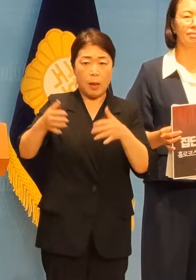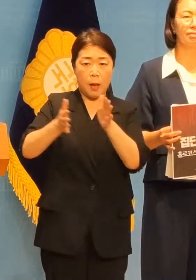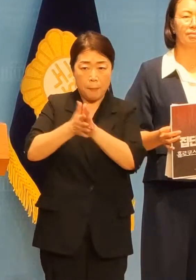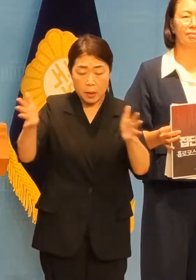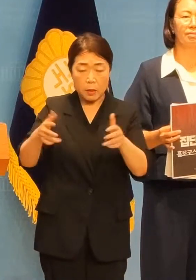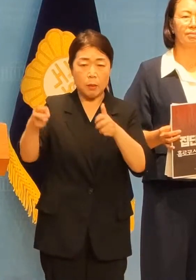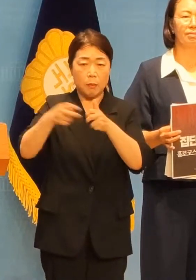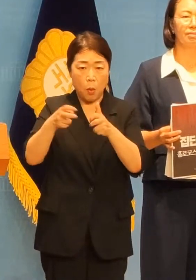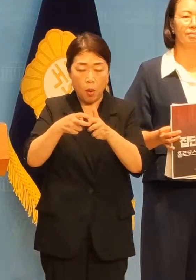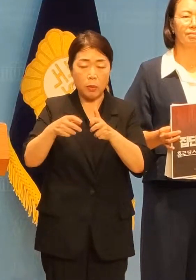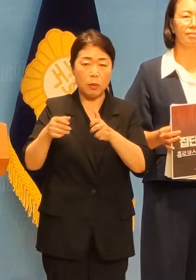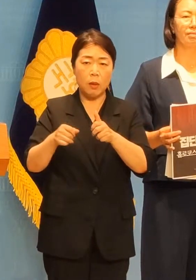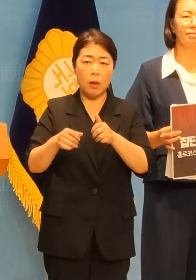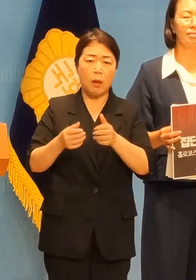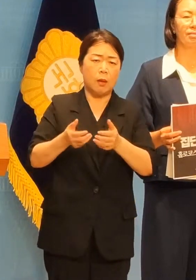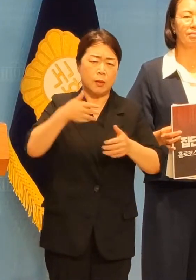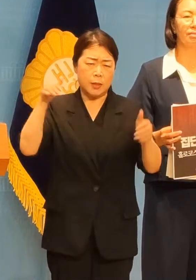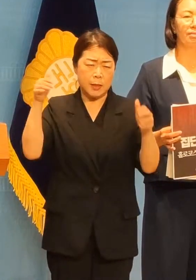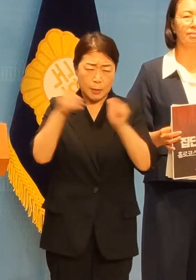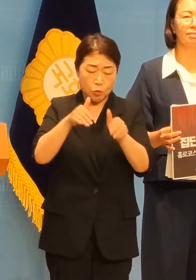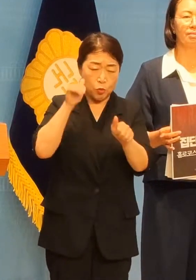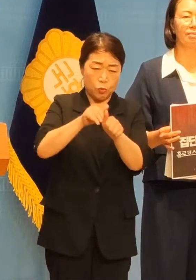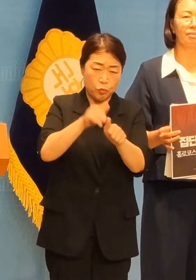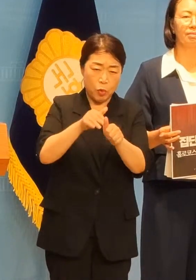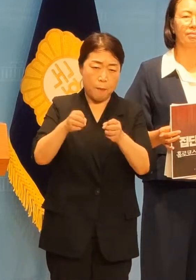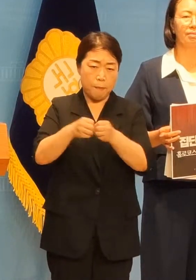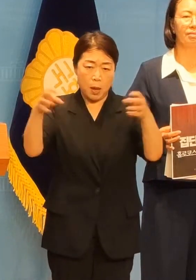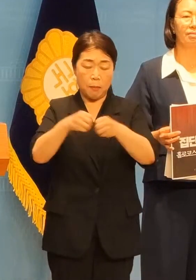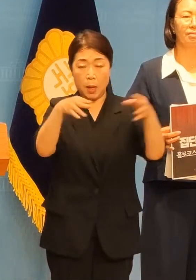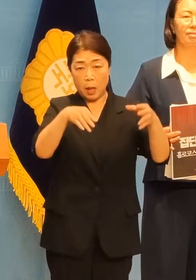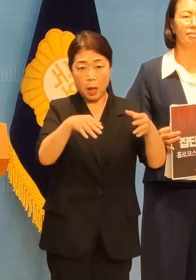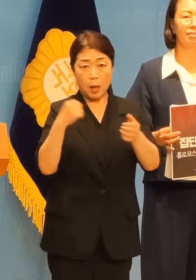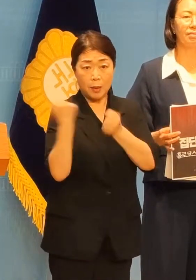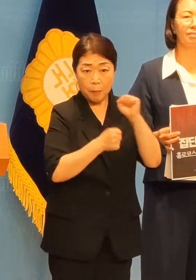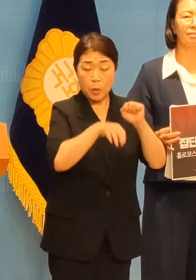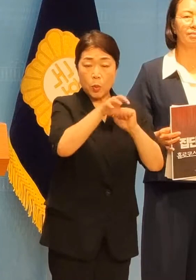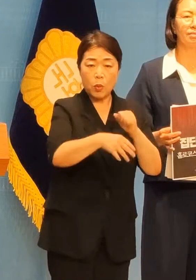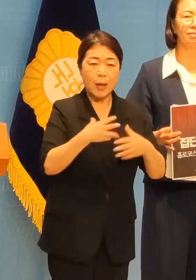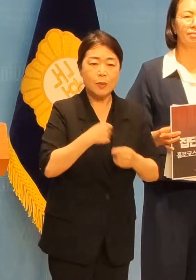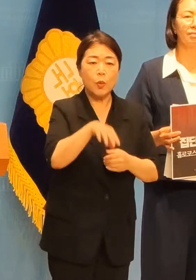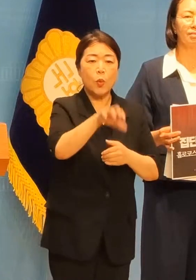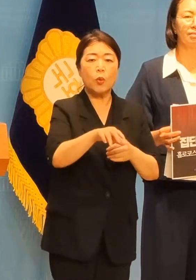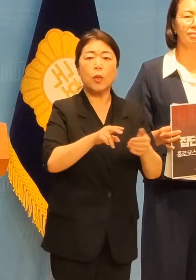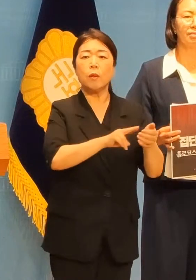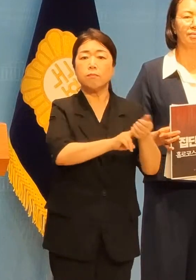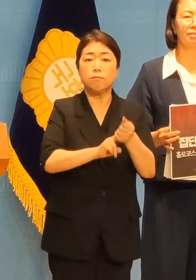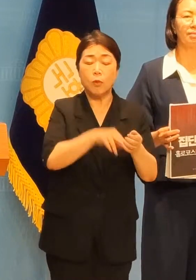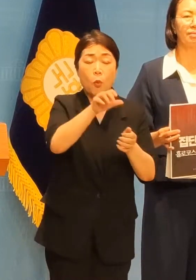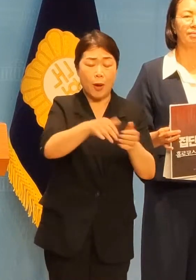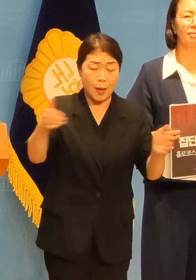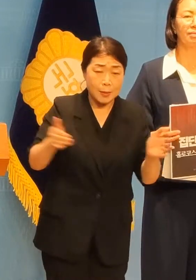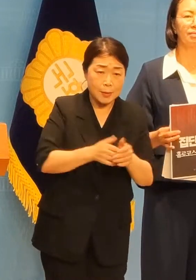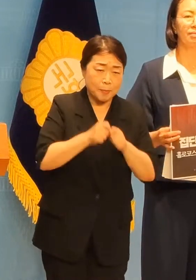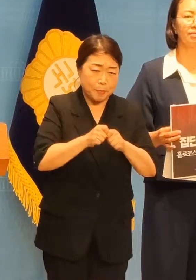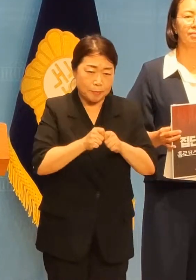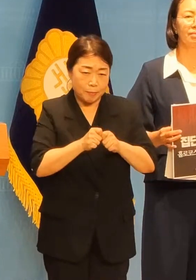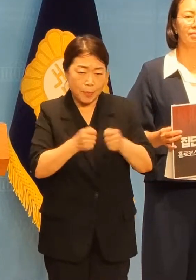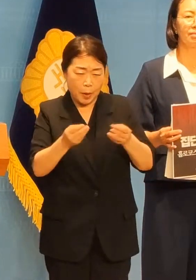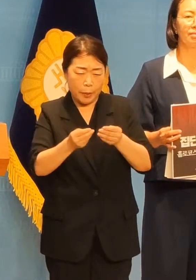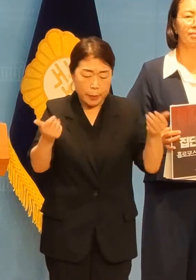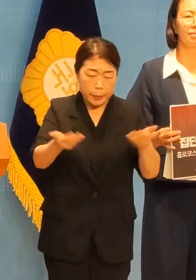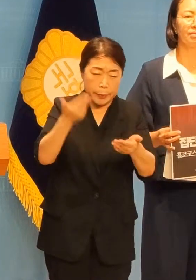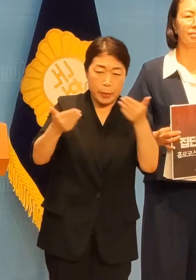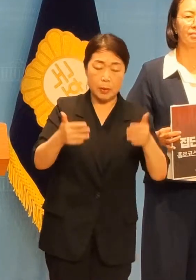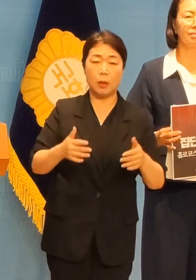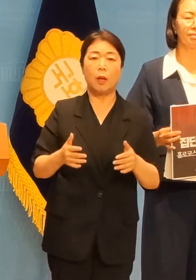배급소, 안전지대조차 예외가 아닙니다. 이스라엘 국방장관은 팔레스타인인을 인간